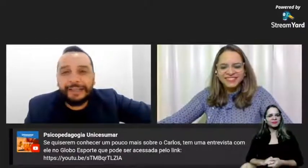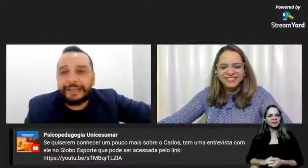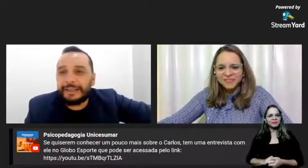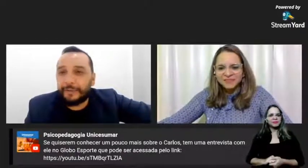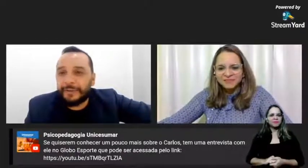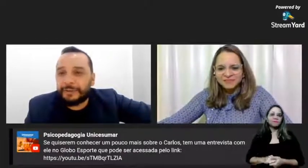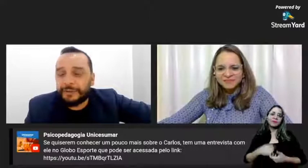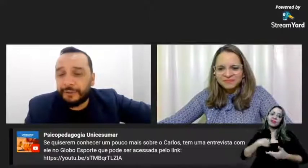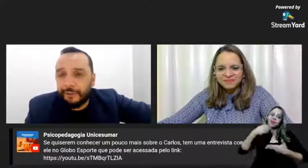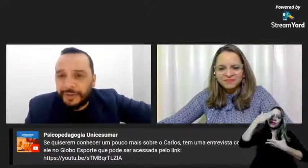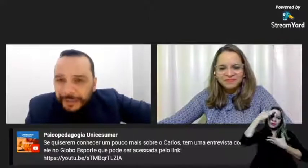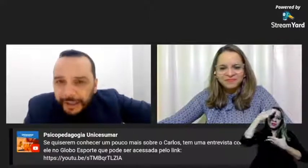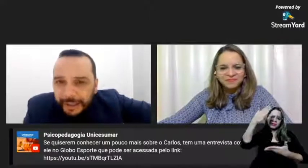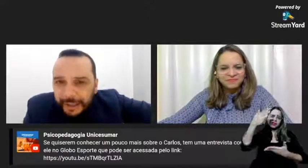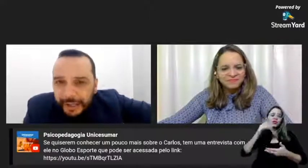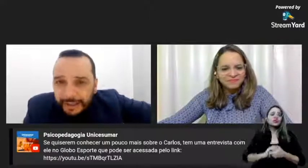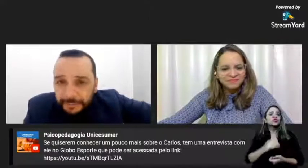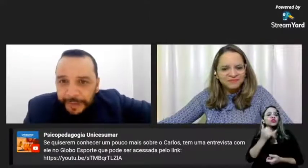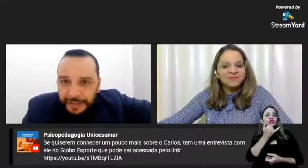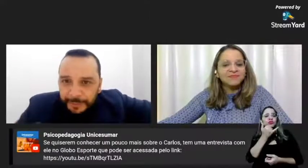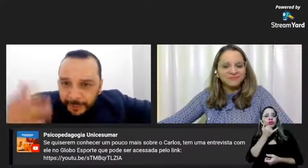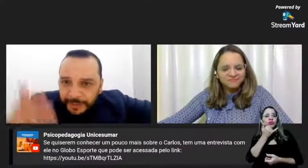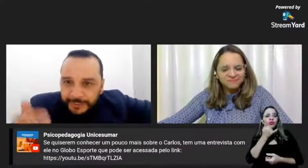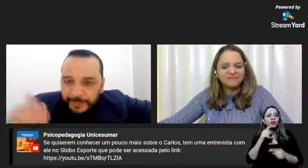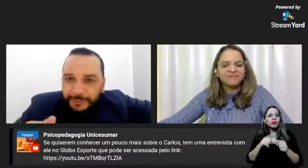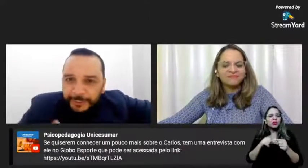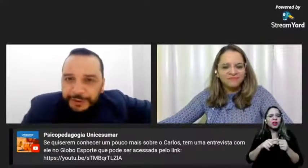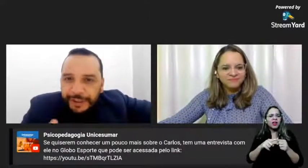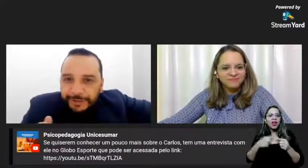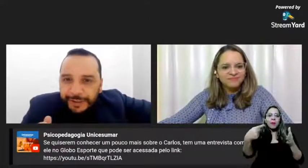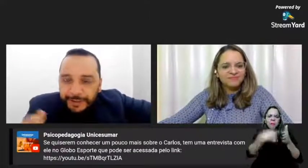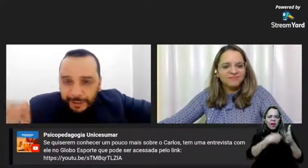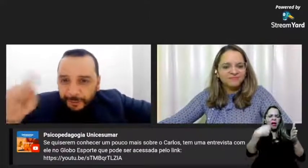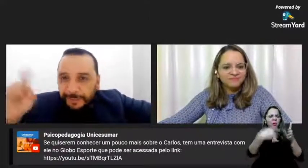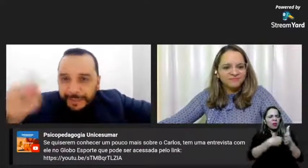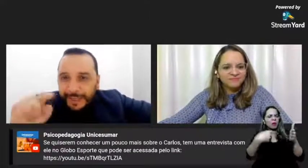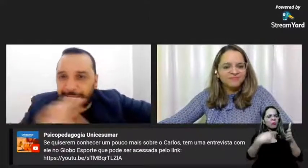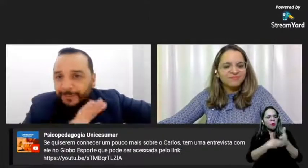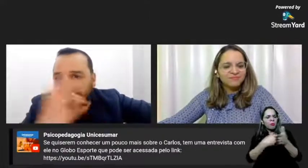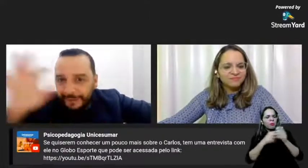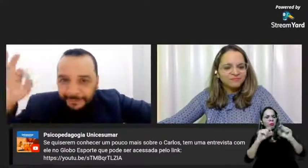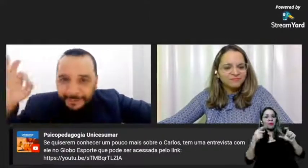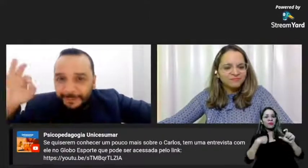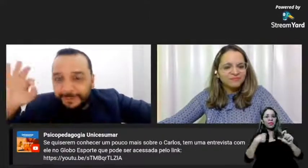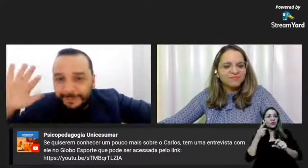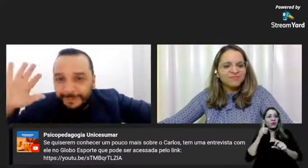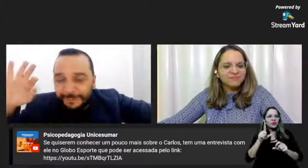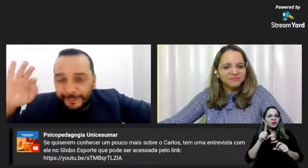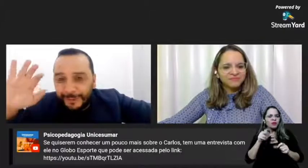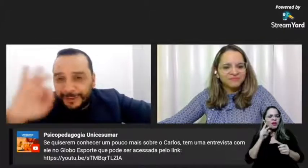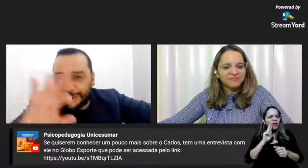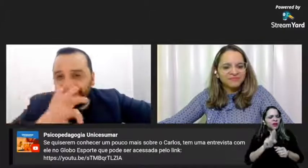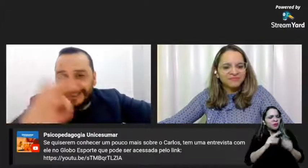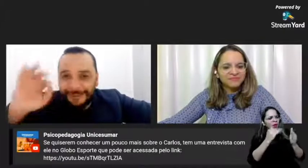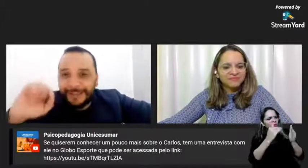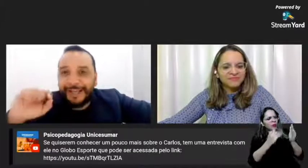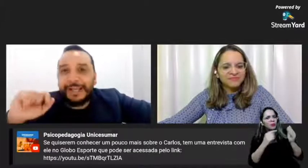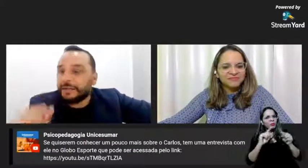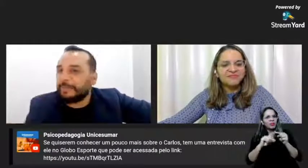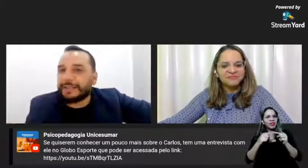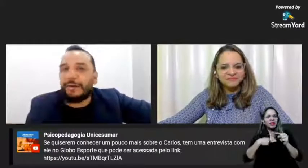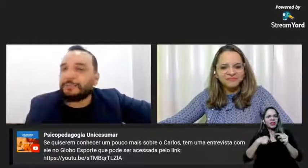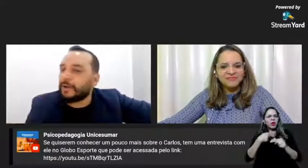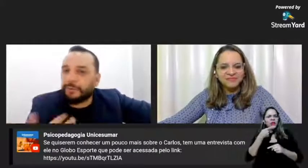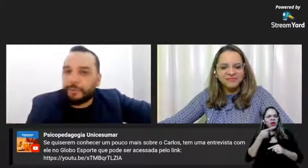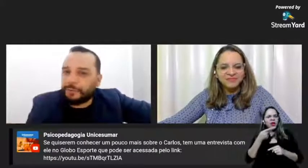Eu que agradeço. Eu peço desculpas porque as perguntas foram surgindo aqui, só que eu não conseguia responder, que eu estava num raciocínio,